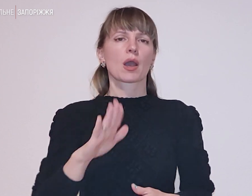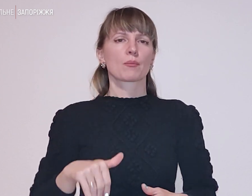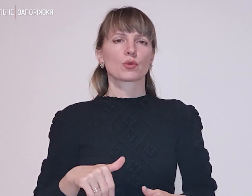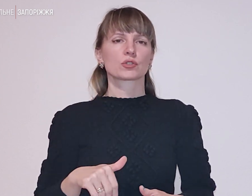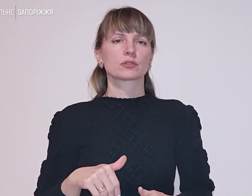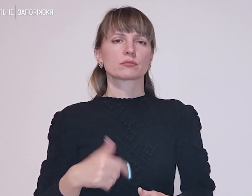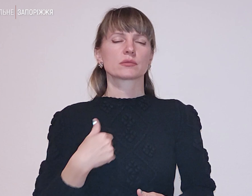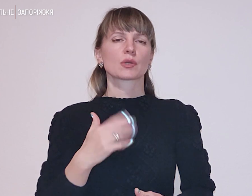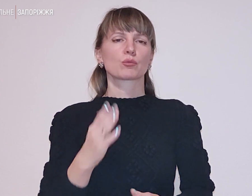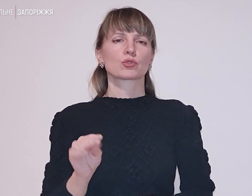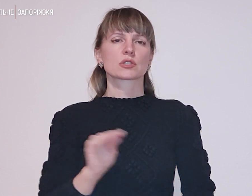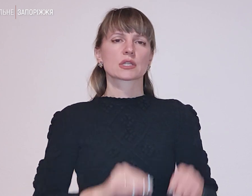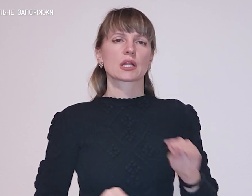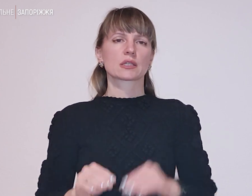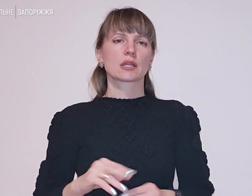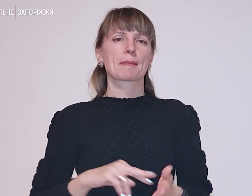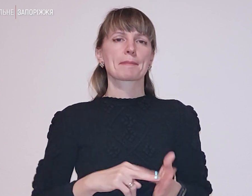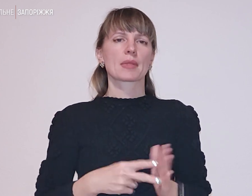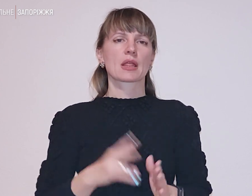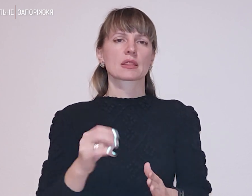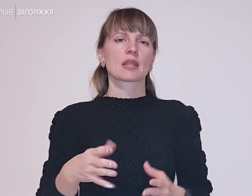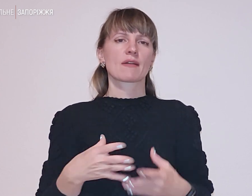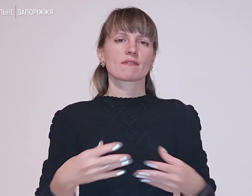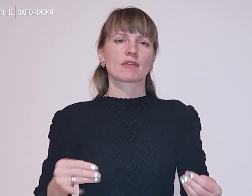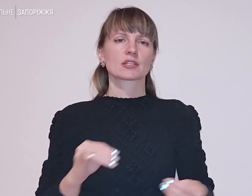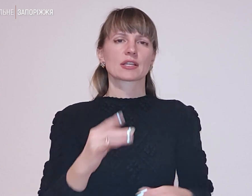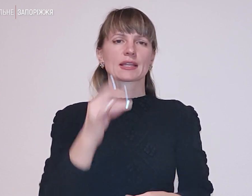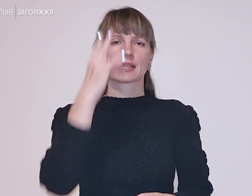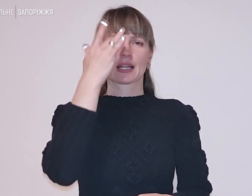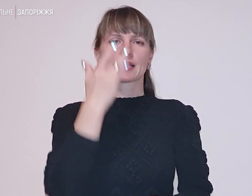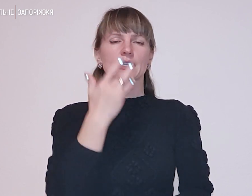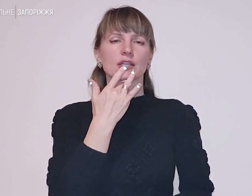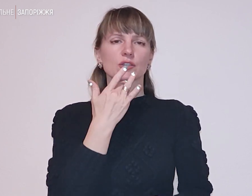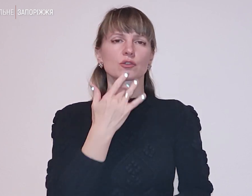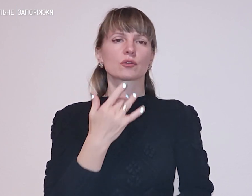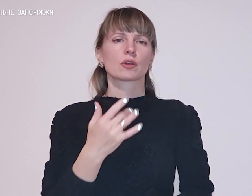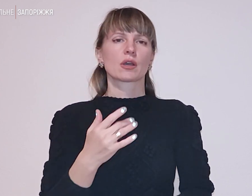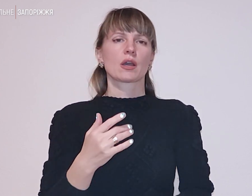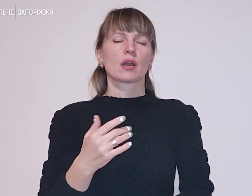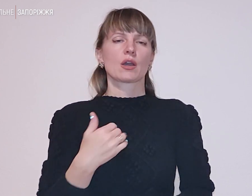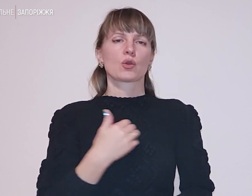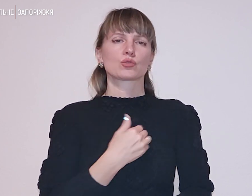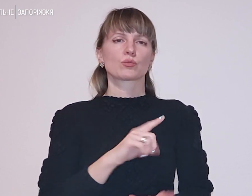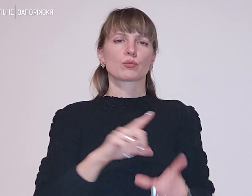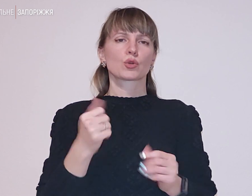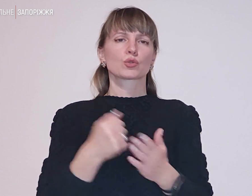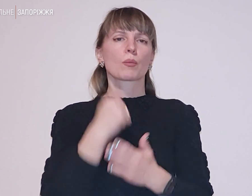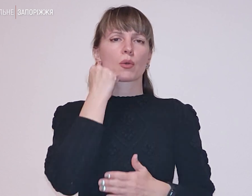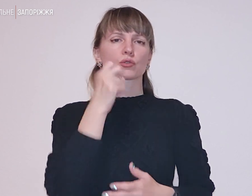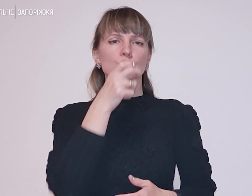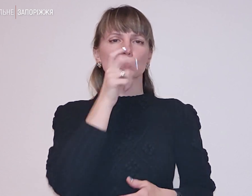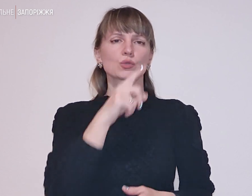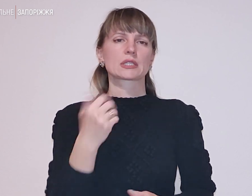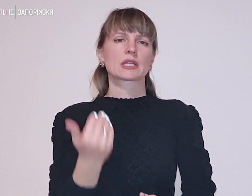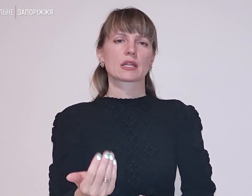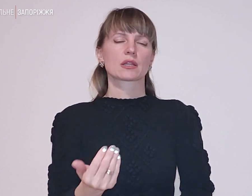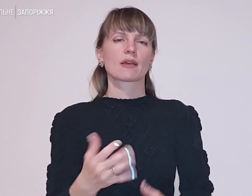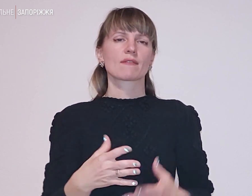я буду складати плани на весну і на літо. Потім я поїду до бабусі, бо я дуже скучила за нею. Весною я хочу